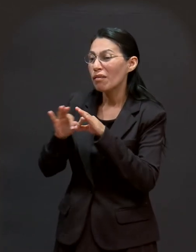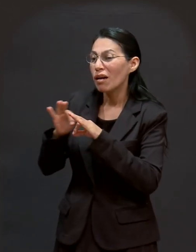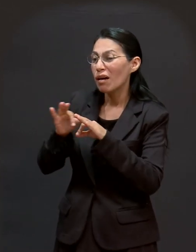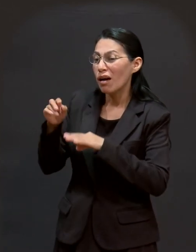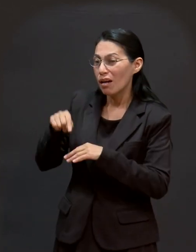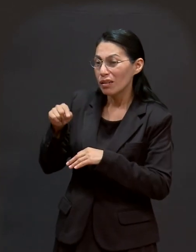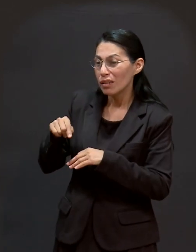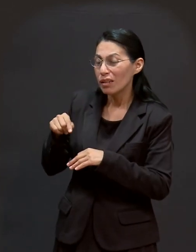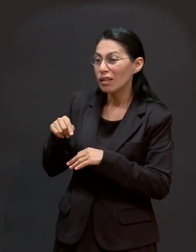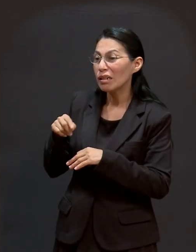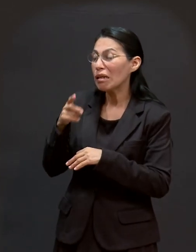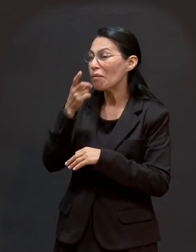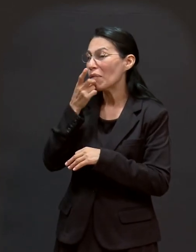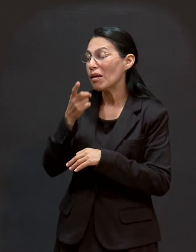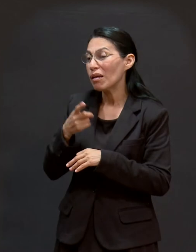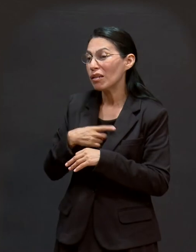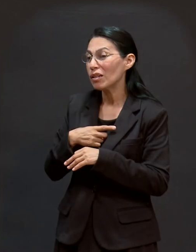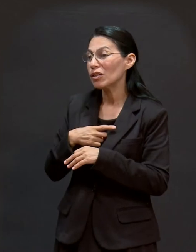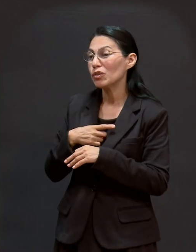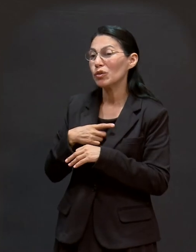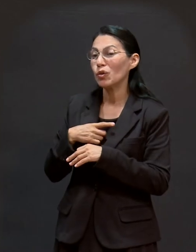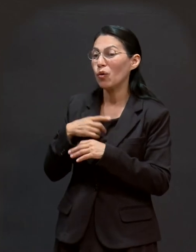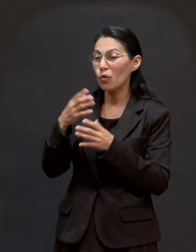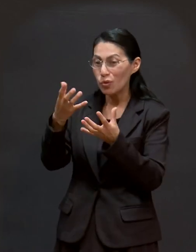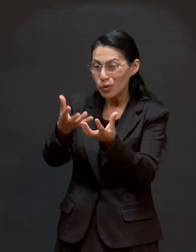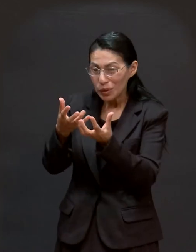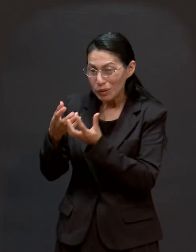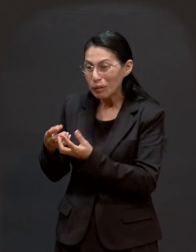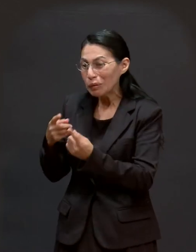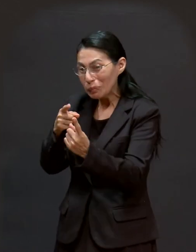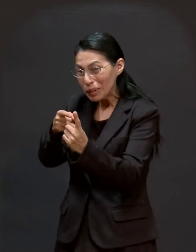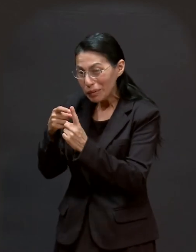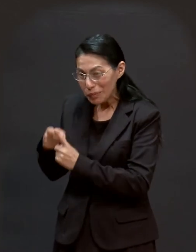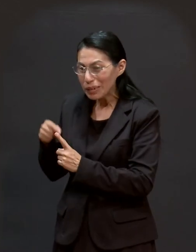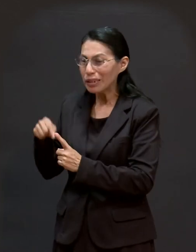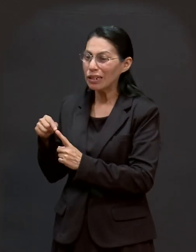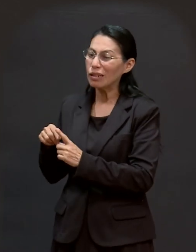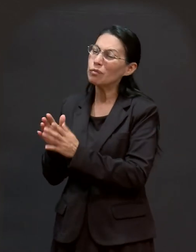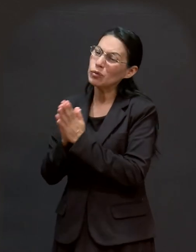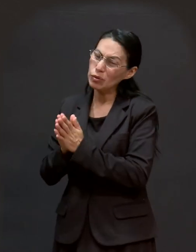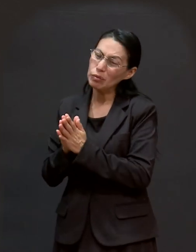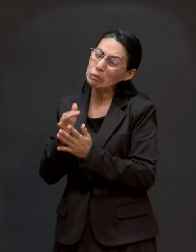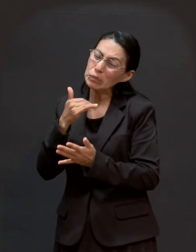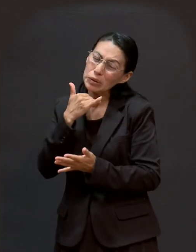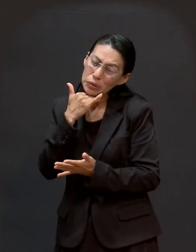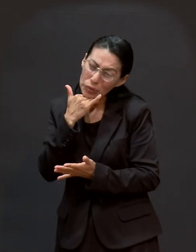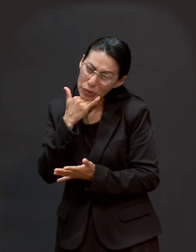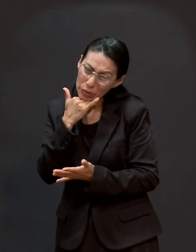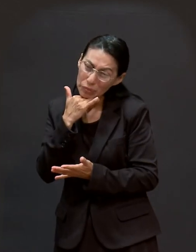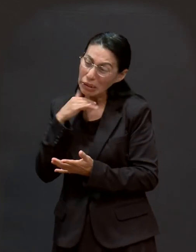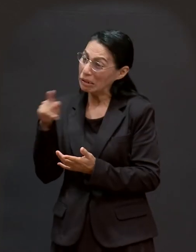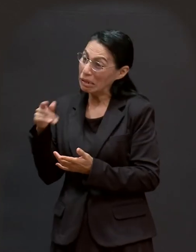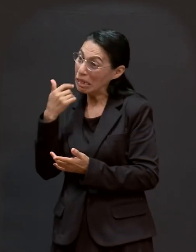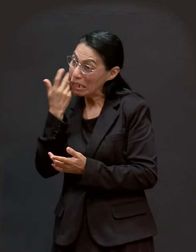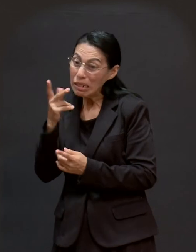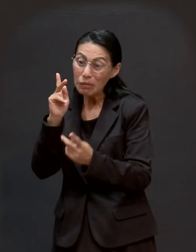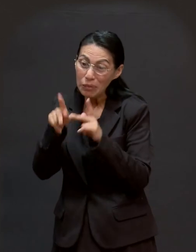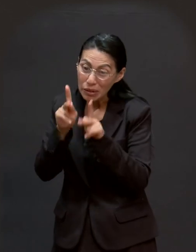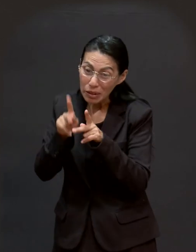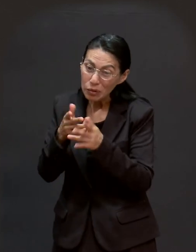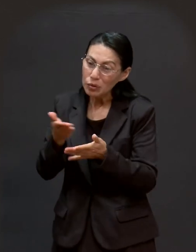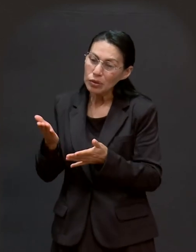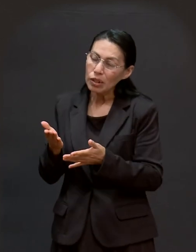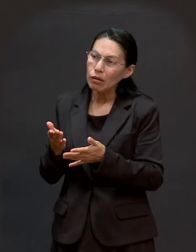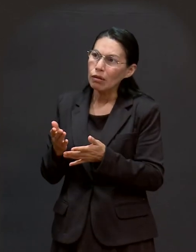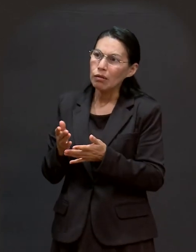azul no me deja en paz y me ha pedido que lo consiga no importa como sea me acompaña pastor le digo claro que si la